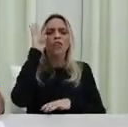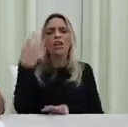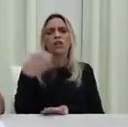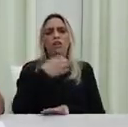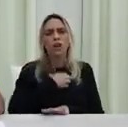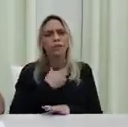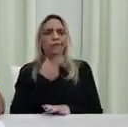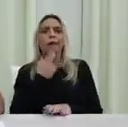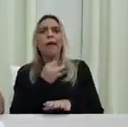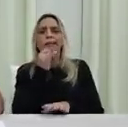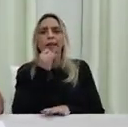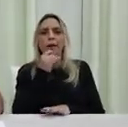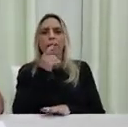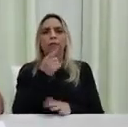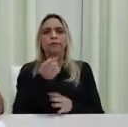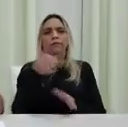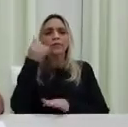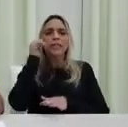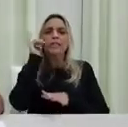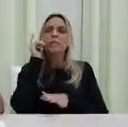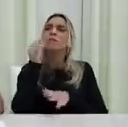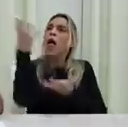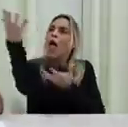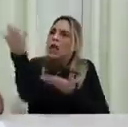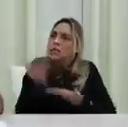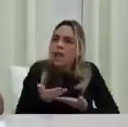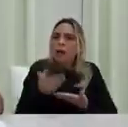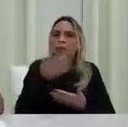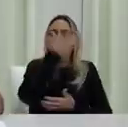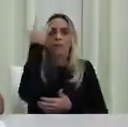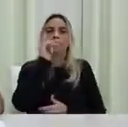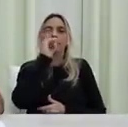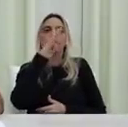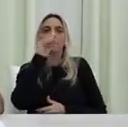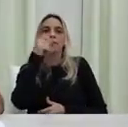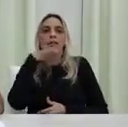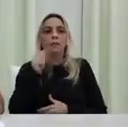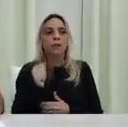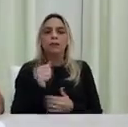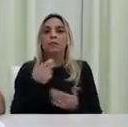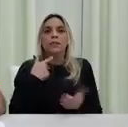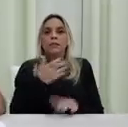Quando um fazendeiro, por exemplo, recebe um fiscal, tem que ter o prazer de receber o fiscal. Agora,